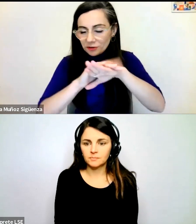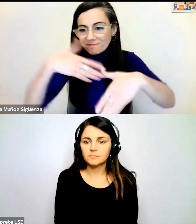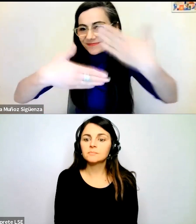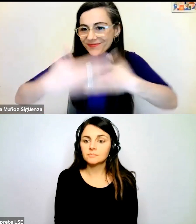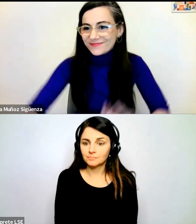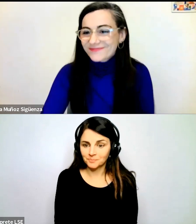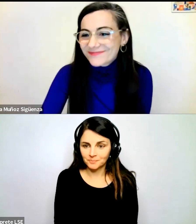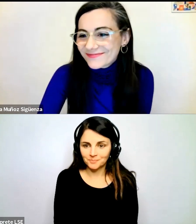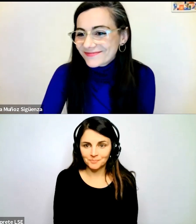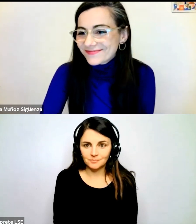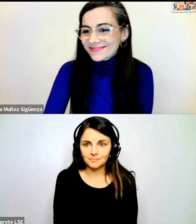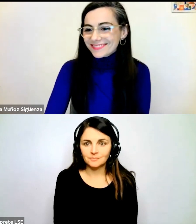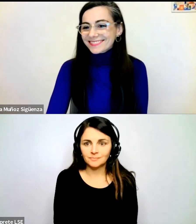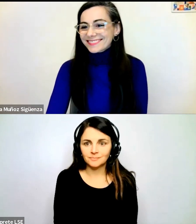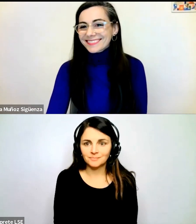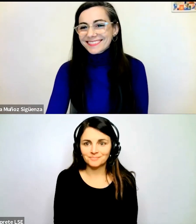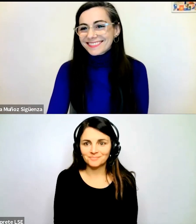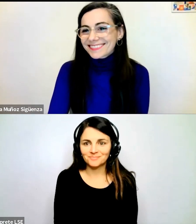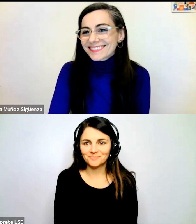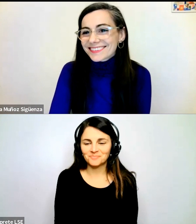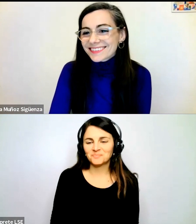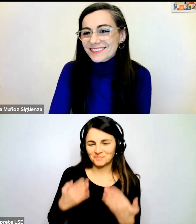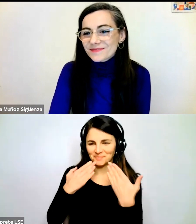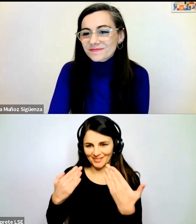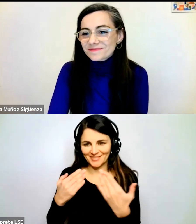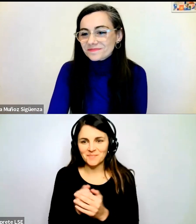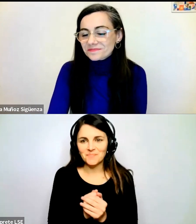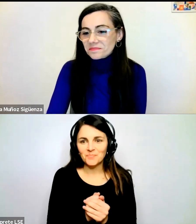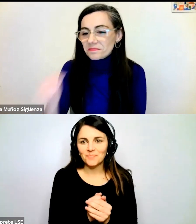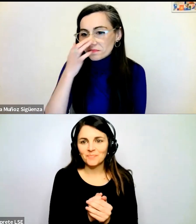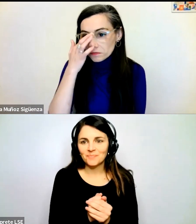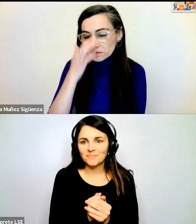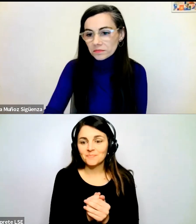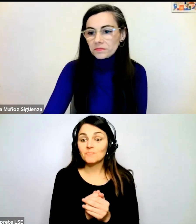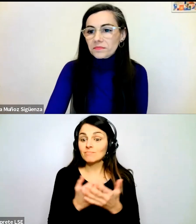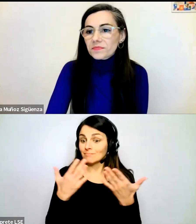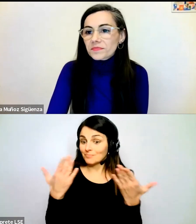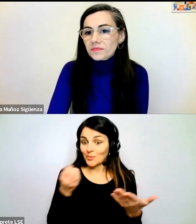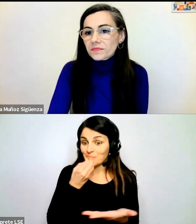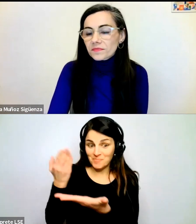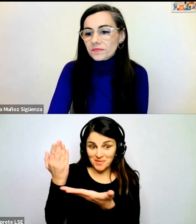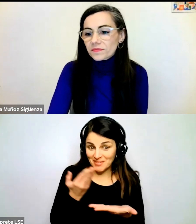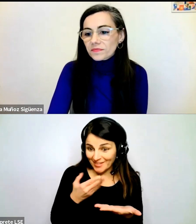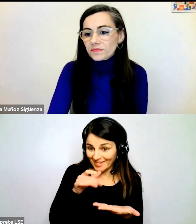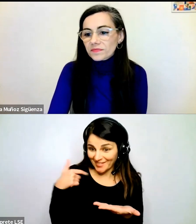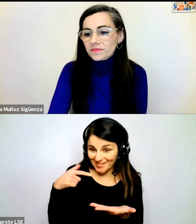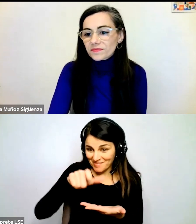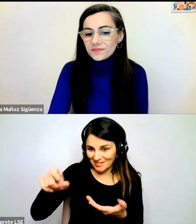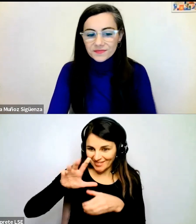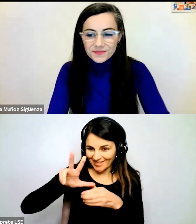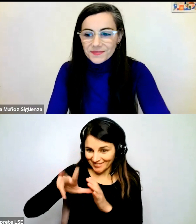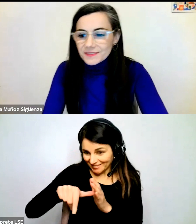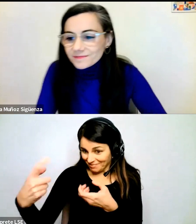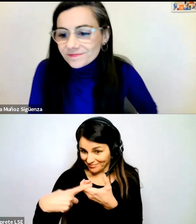Perfecto, pues ya puedes continuar. Disculpa, Adelante, Patricia. adelante. Bueno, pues bienvenidos a los que han entrado nuevos ahora